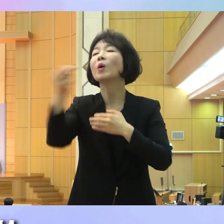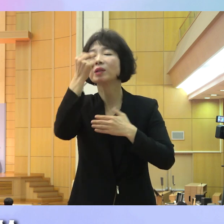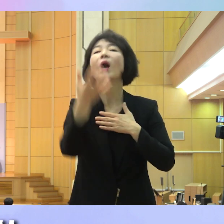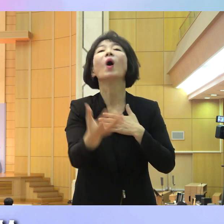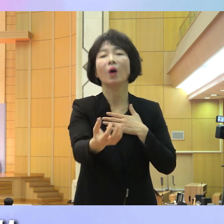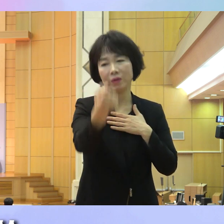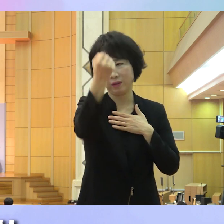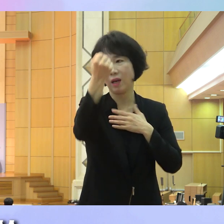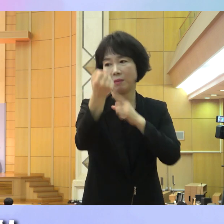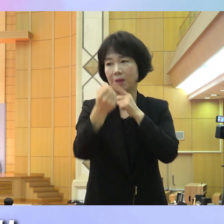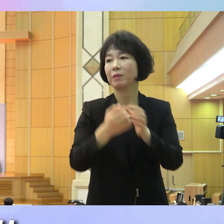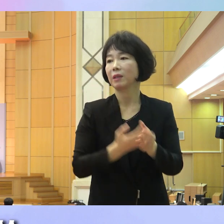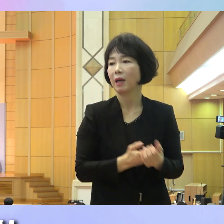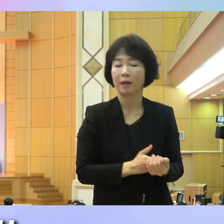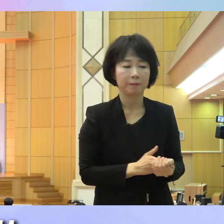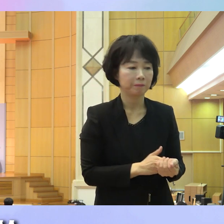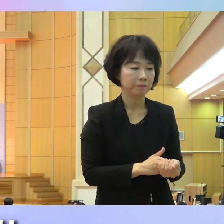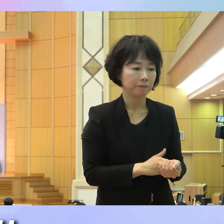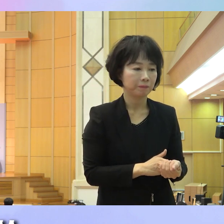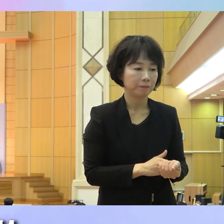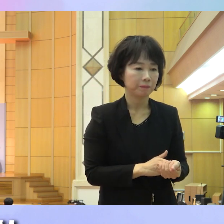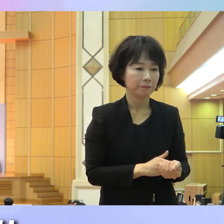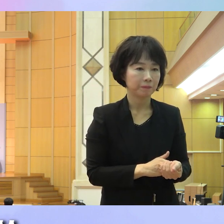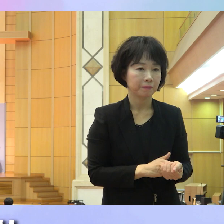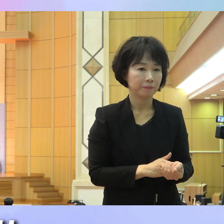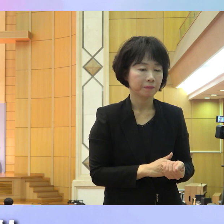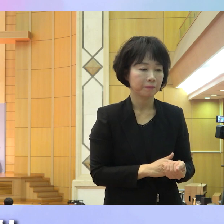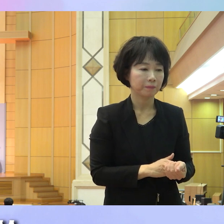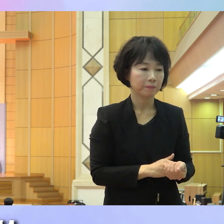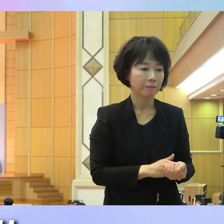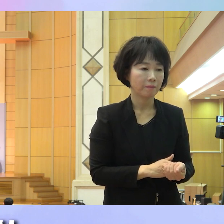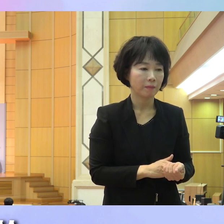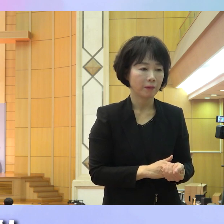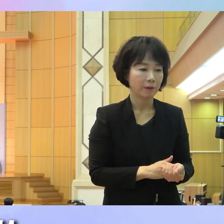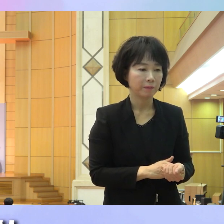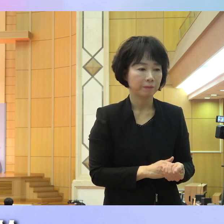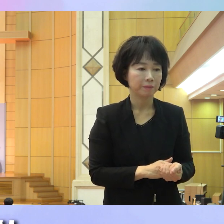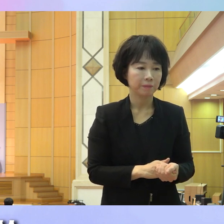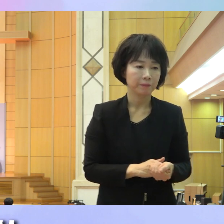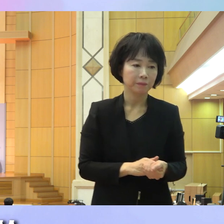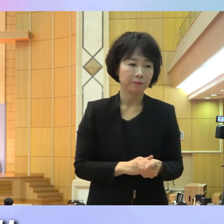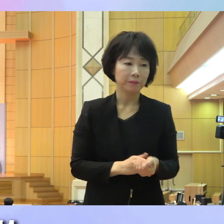내 아버지의 뜻은 아들을 보고 믿는 자마다